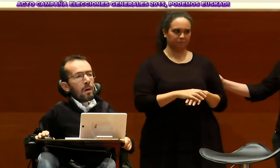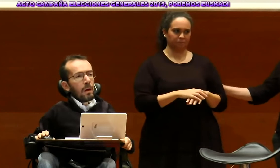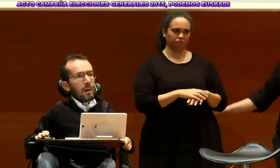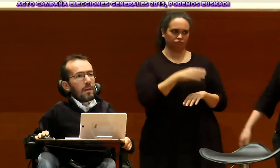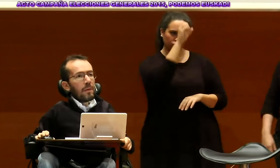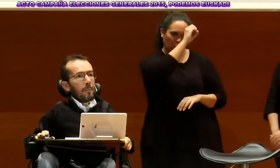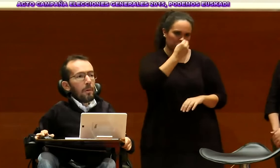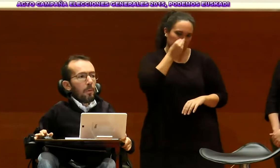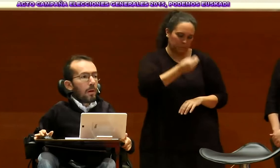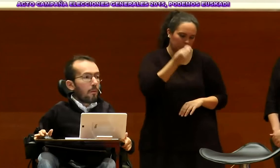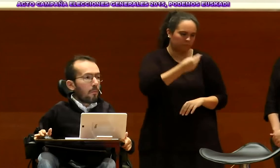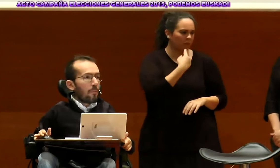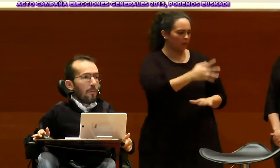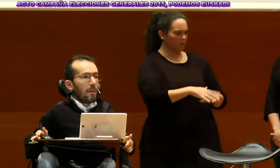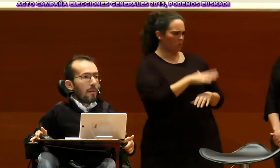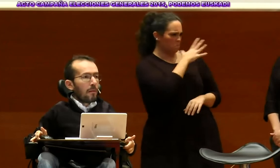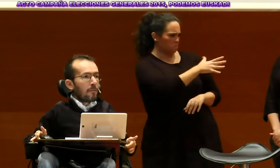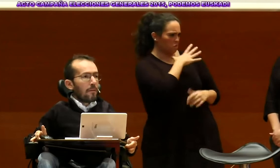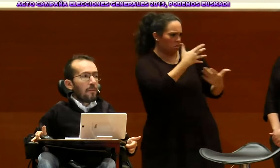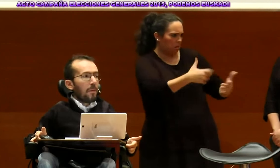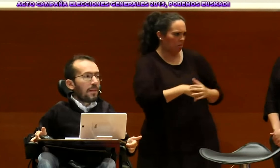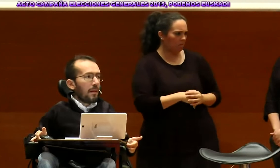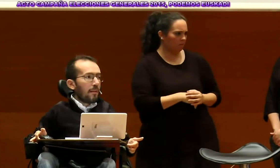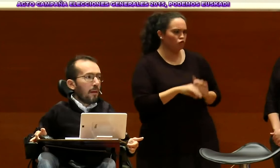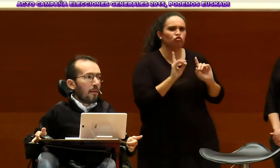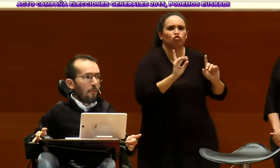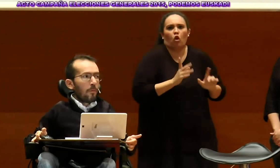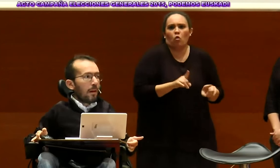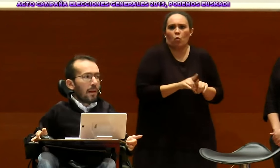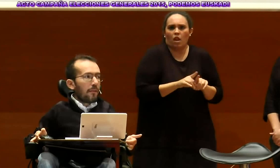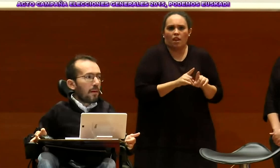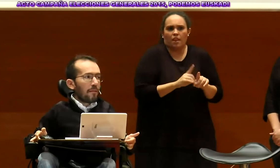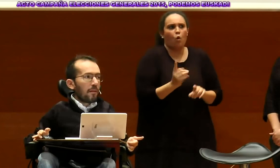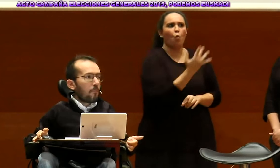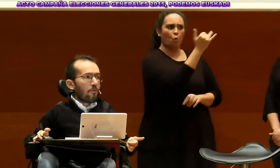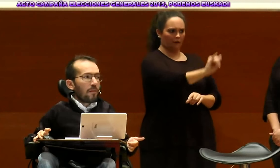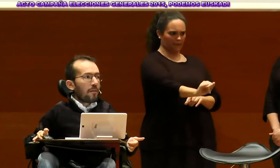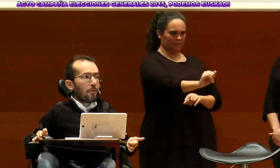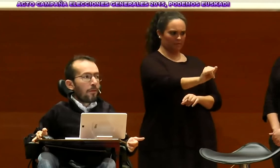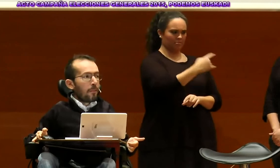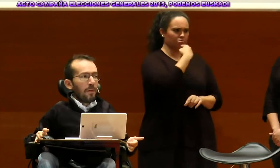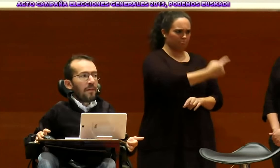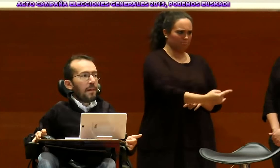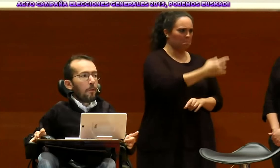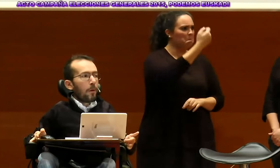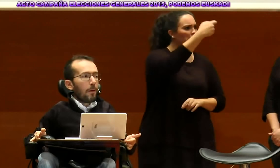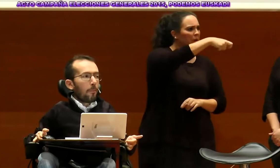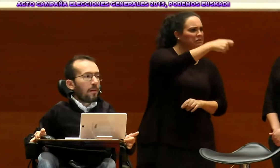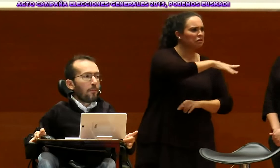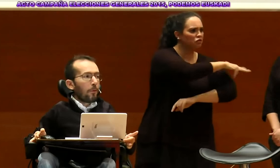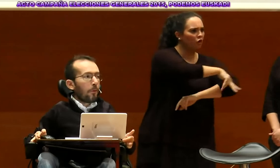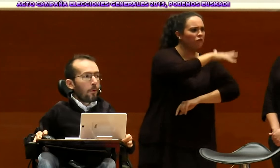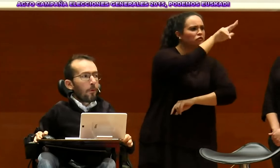con muy buen criterio, le decía, pero ¿por qué no lo puedes prohibir? Si simplemente hacer una ley que diga, si usted ha sido presidente del